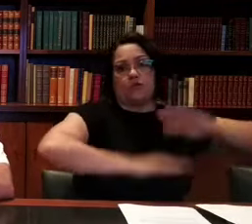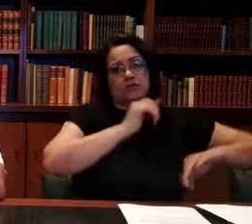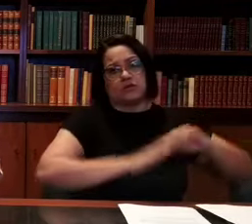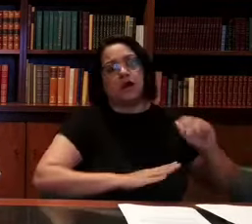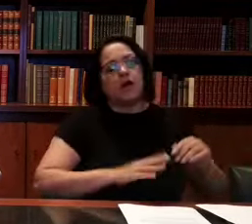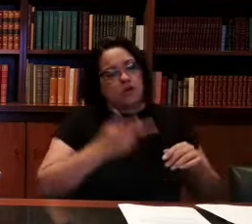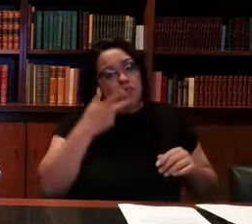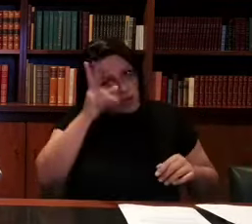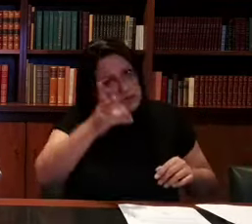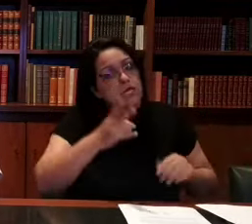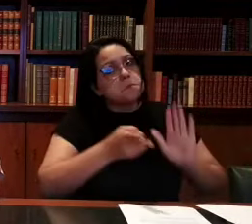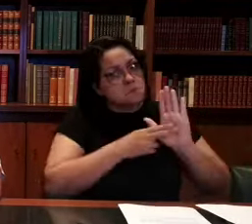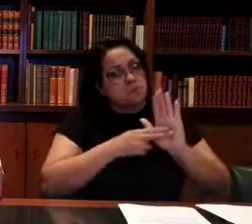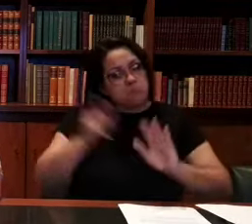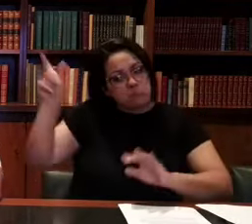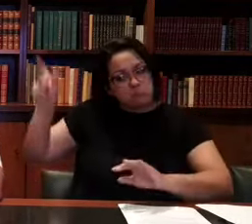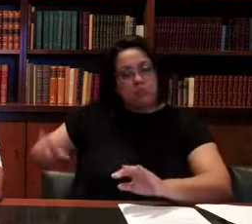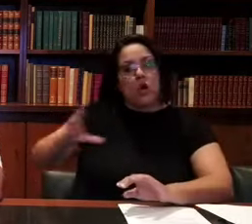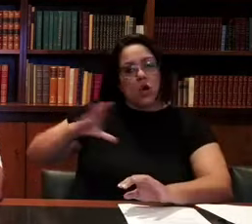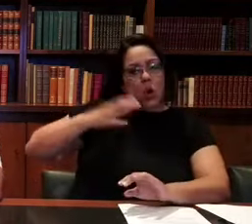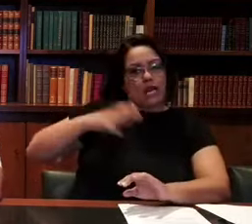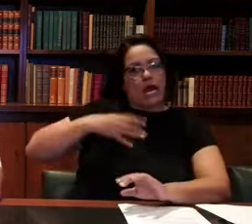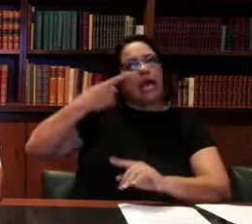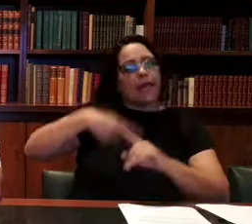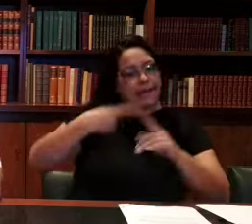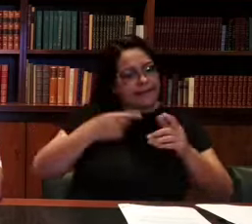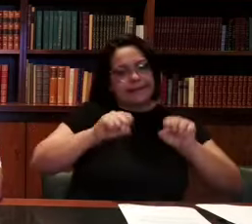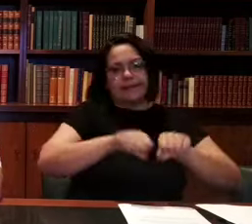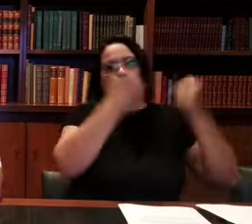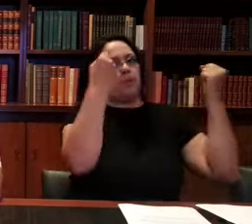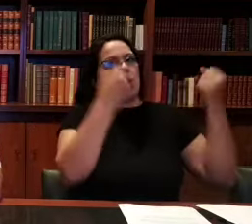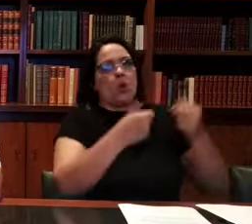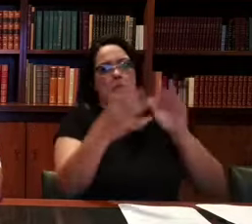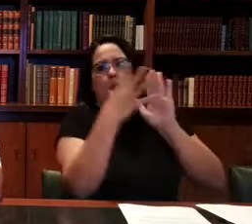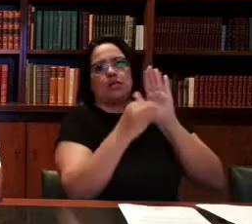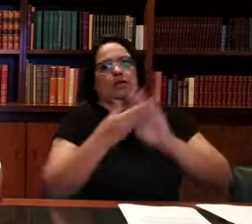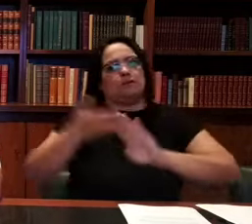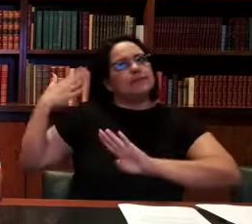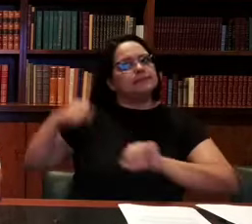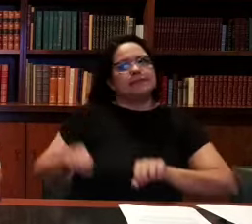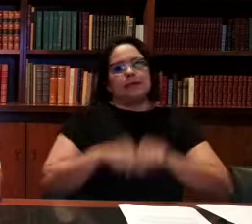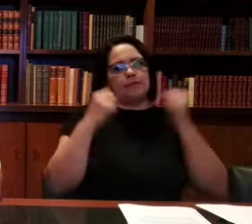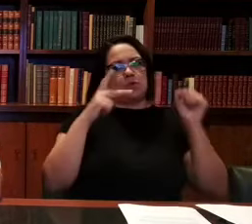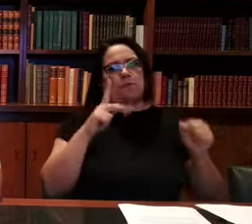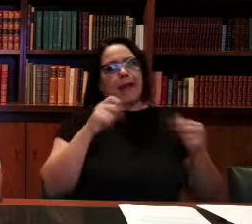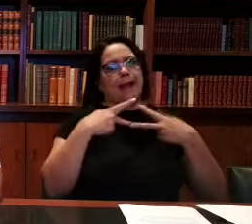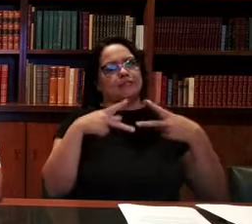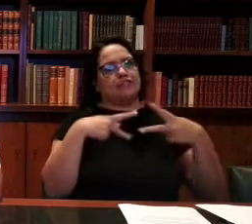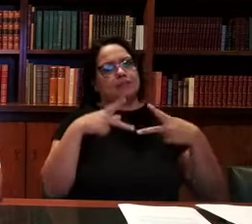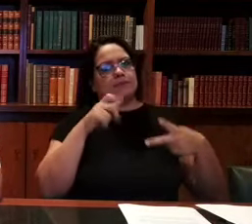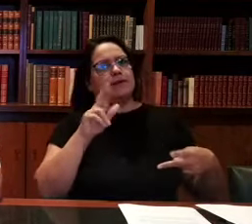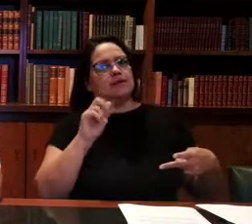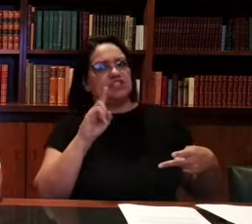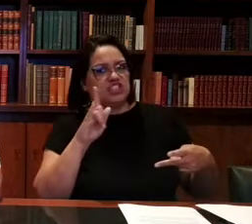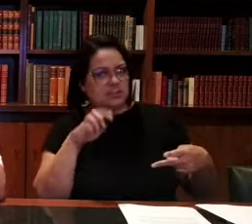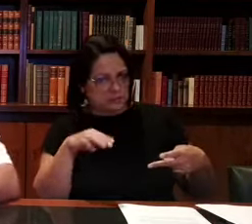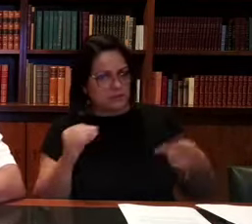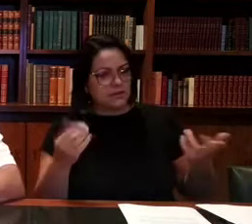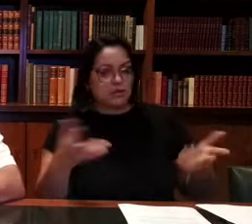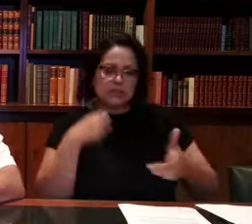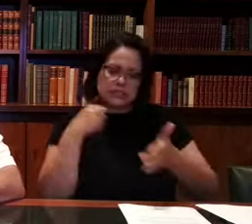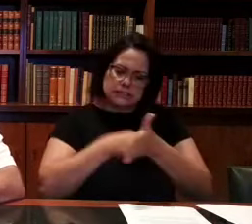de muita coragem do presidente bolsonaro fazer essa quebra de paradigma isso realmente faz toda a diferença e obviamente aqui que tá trabalhando muito duramente para